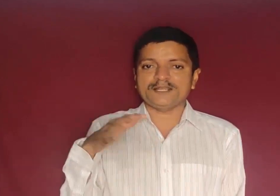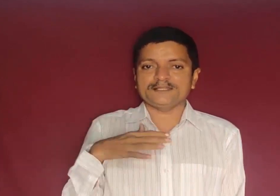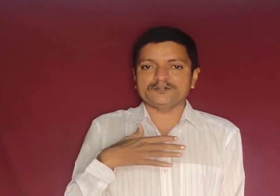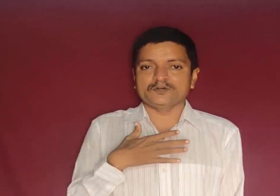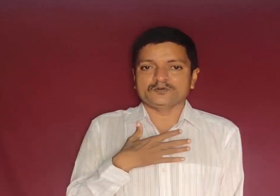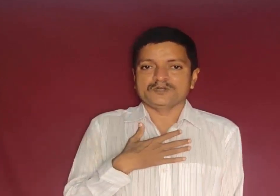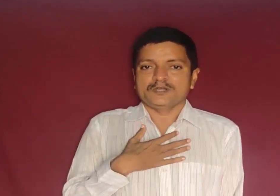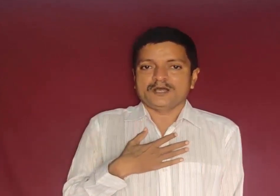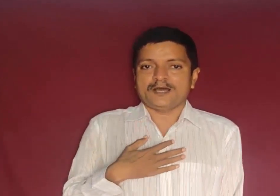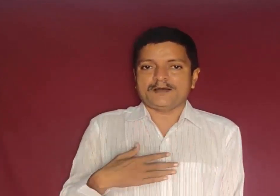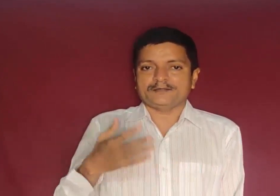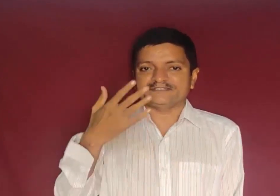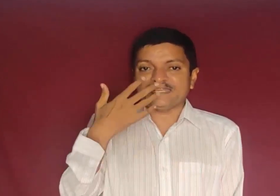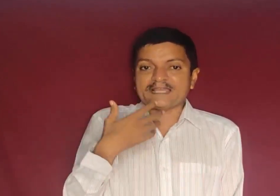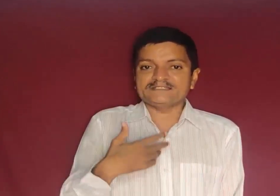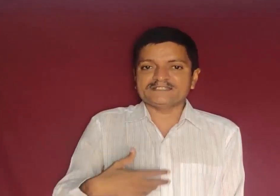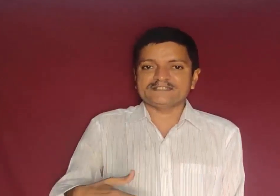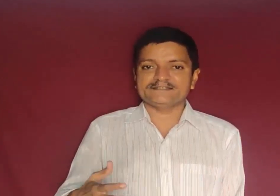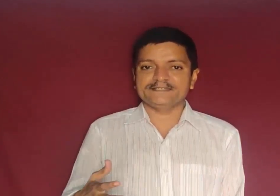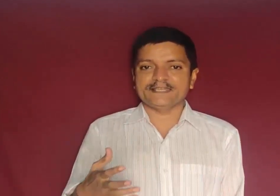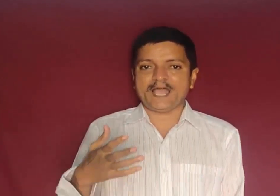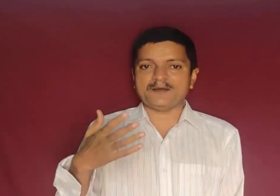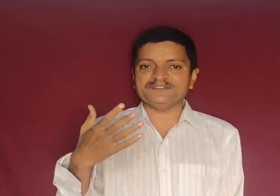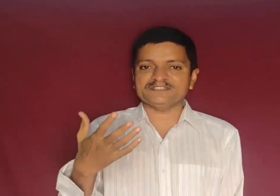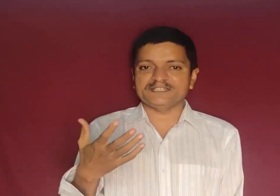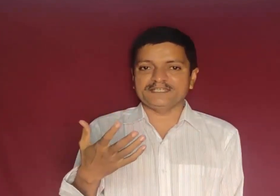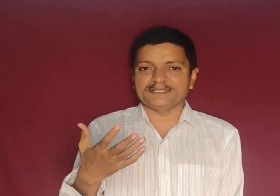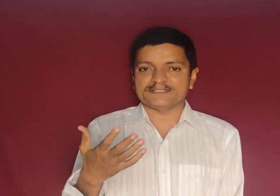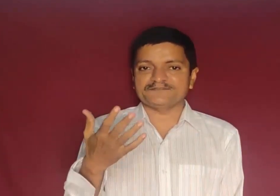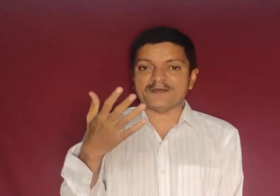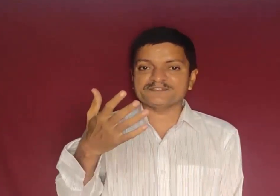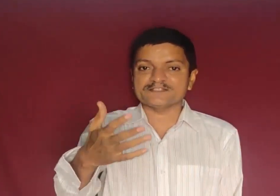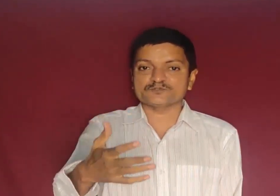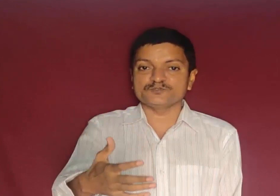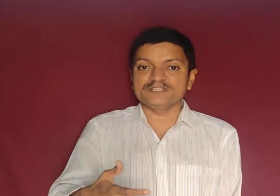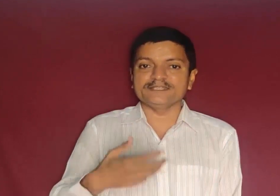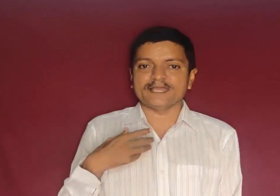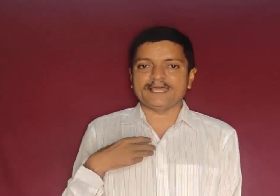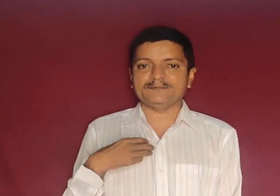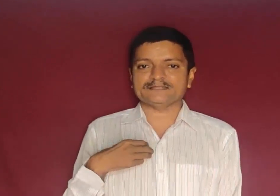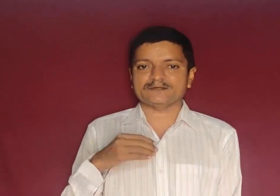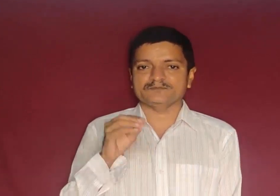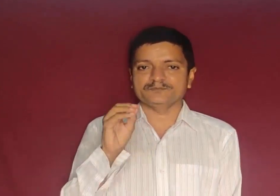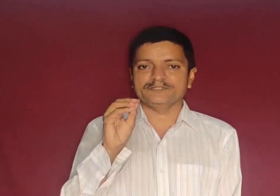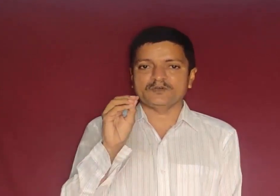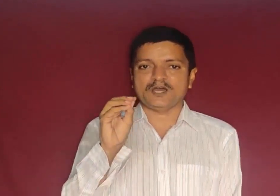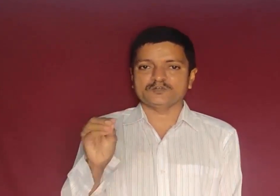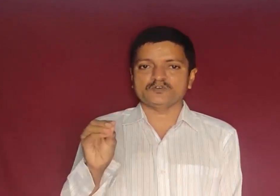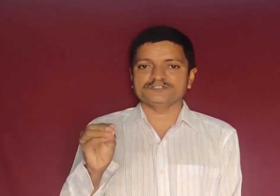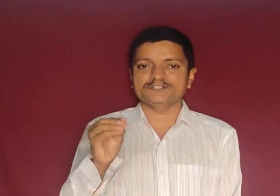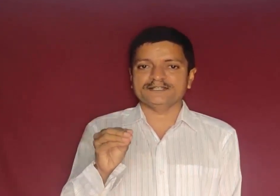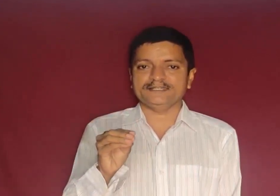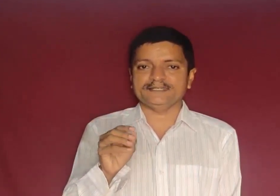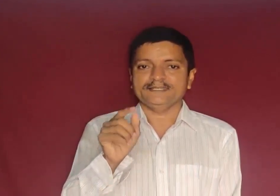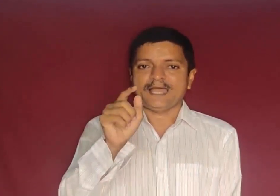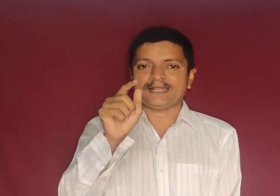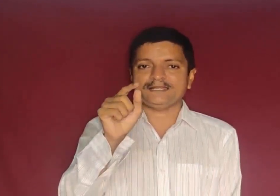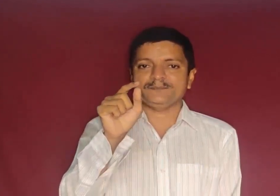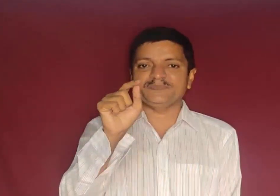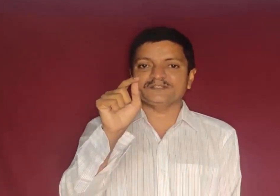ledo త్యాగం చేసేసి అభిజిత్ ని స్వాప్ చేసుకుంది అని మాత్రం మీరు అనుకోవద్దు. ఎందుకంటే అక్కడే బిగ్